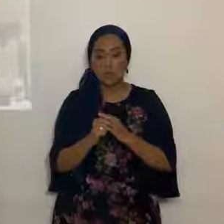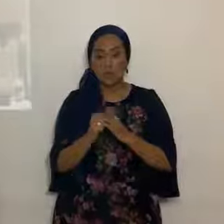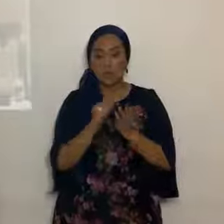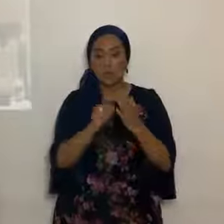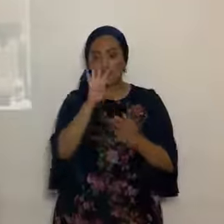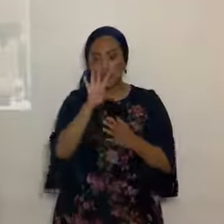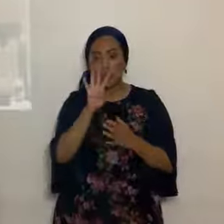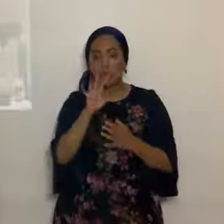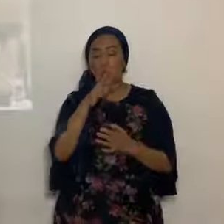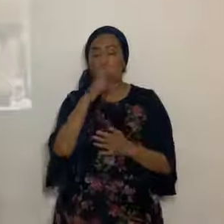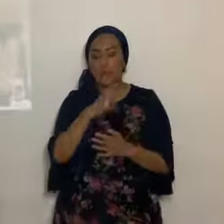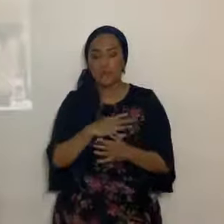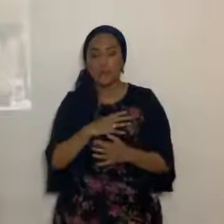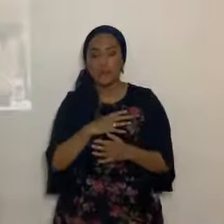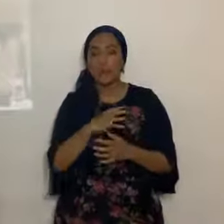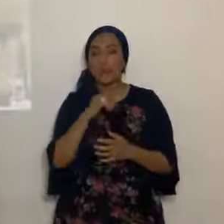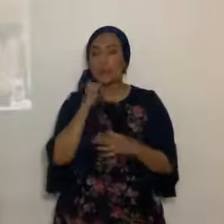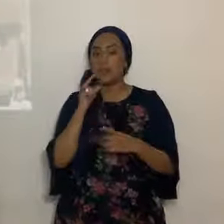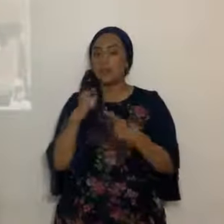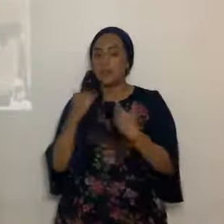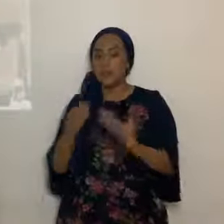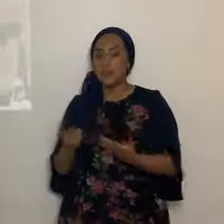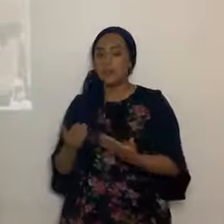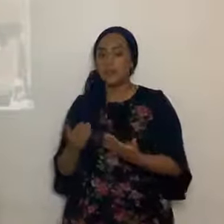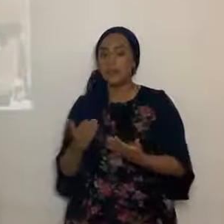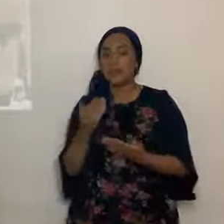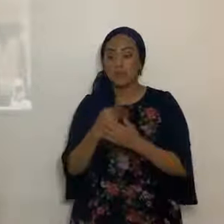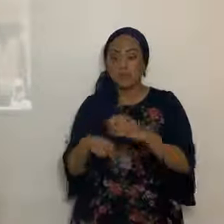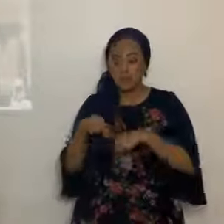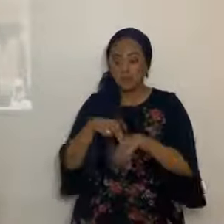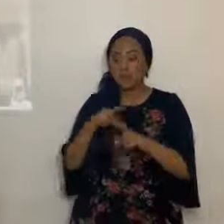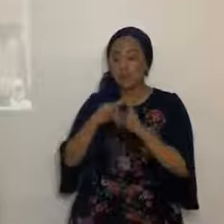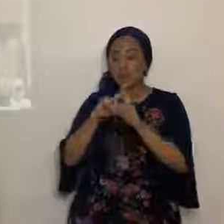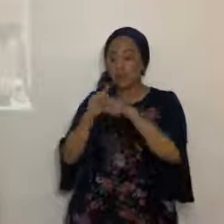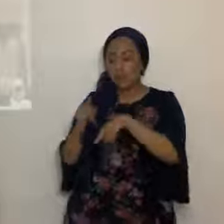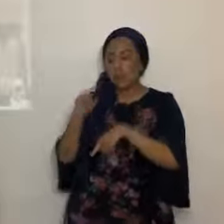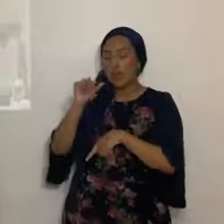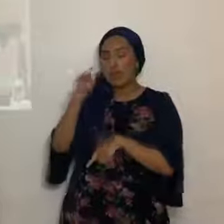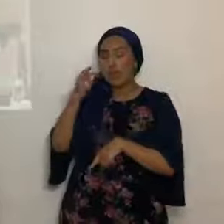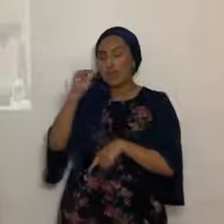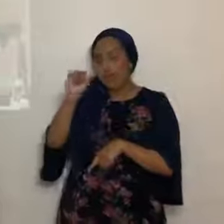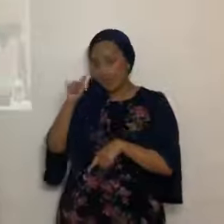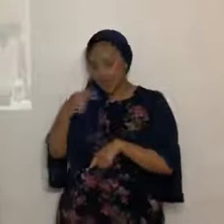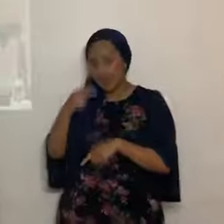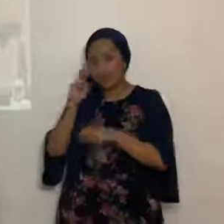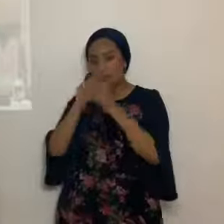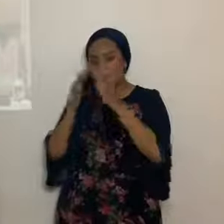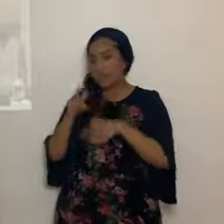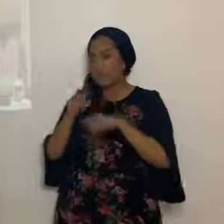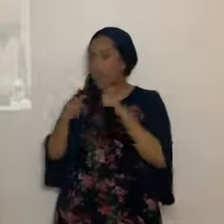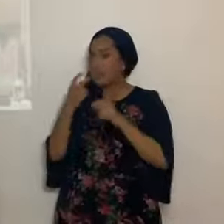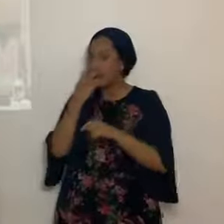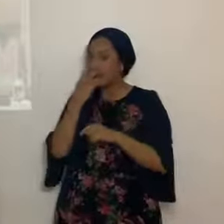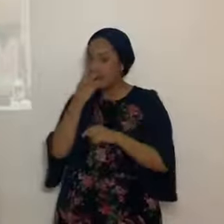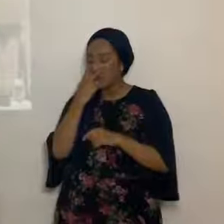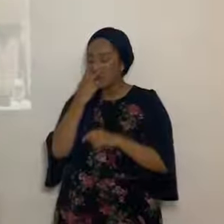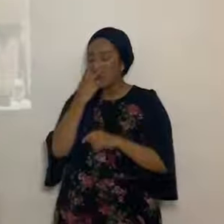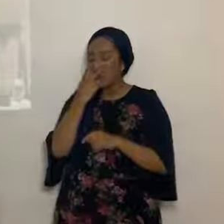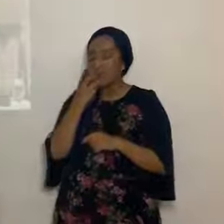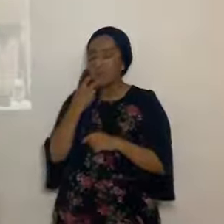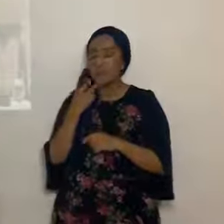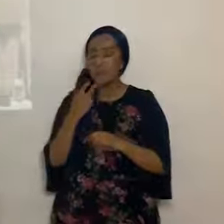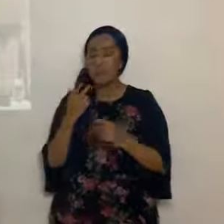4. Y la mujer de Jeroboam no hizo así, y se levantó y fue al silo y vino a casa de Ahías, y ya no podía ver. Ahías, por sus ojos